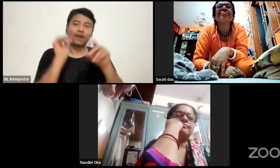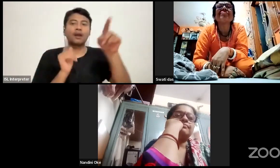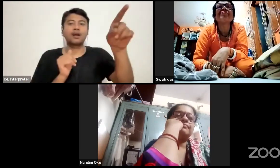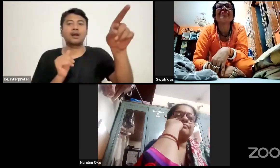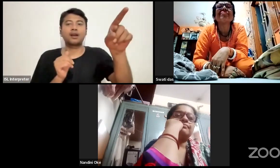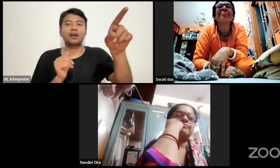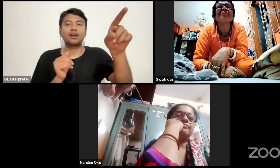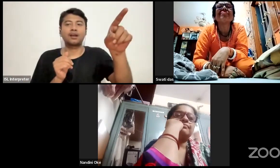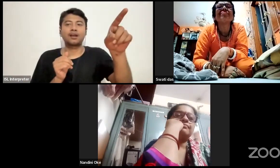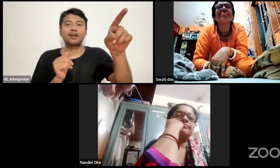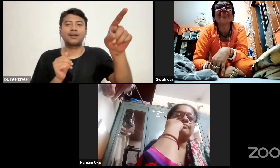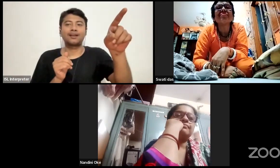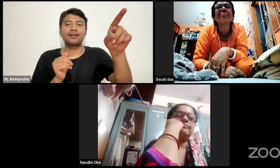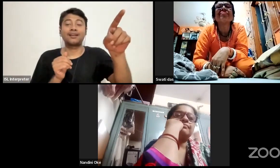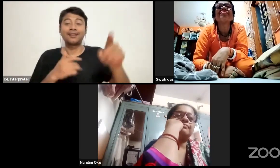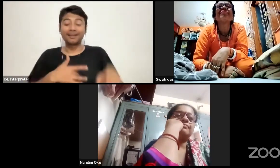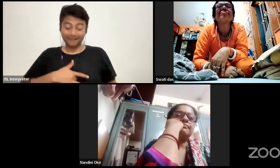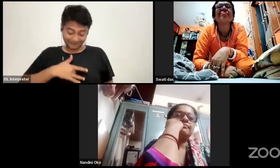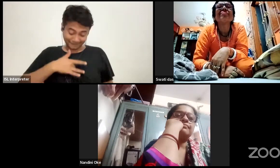ज्ञान प्राप्त करने में।